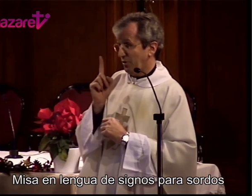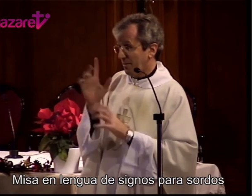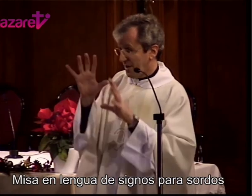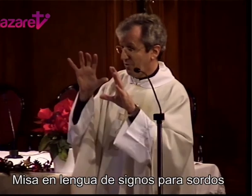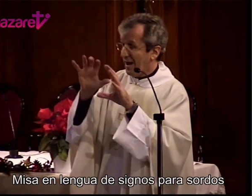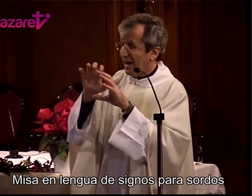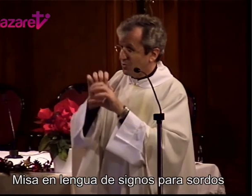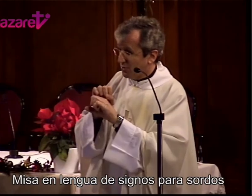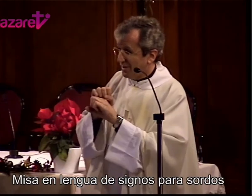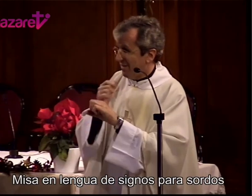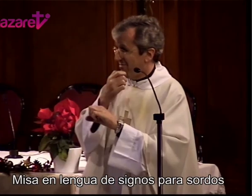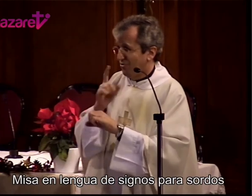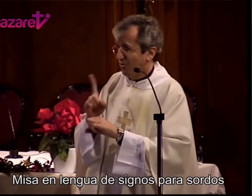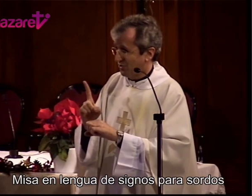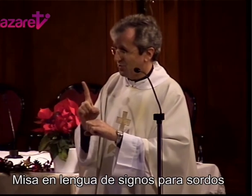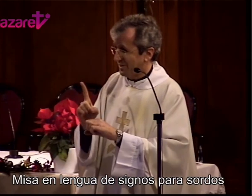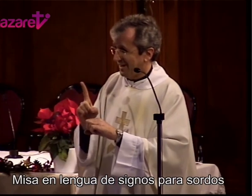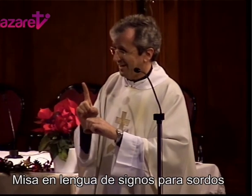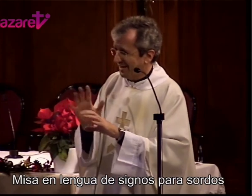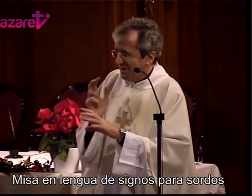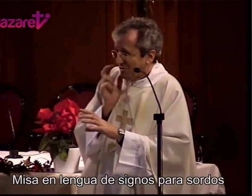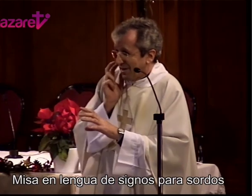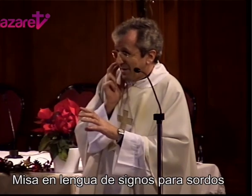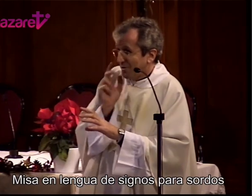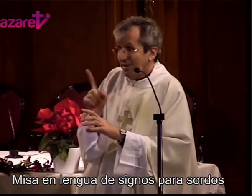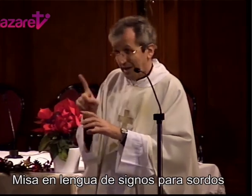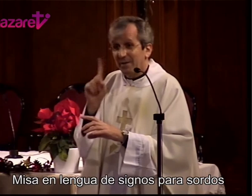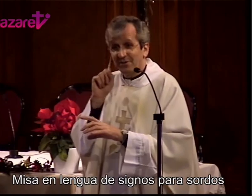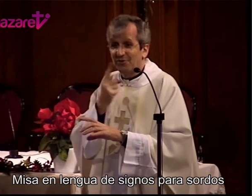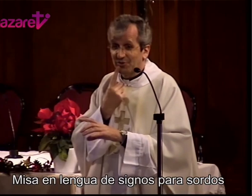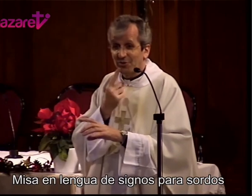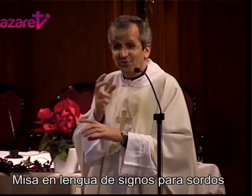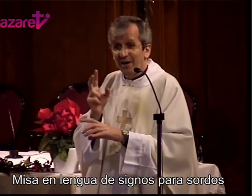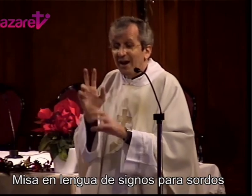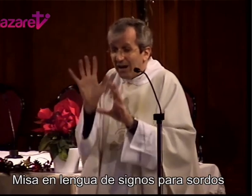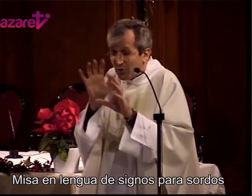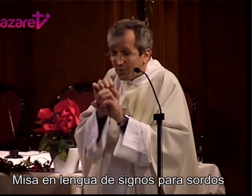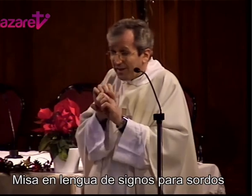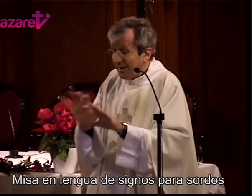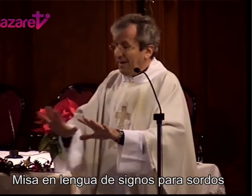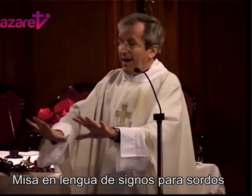de miedo a la oscuridad, no nos gusta, nos da miedo, y además los sordos, la oscuridad hace